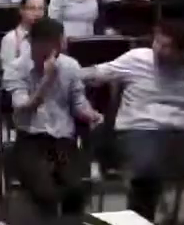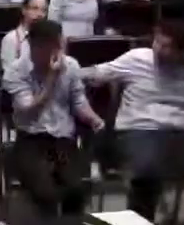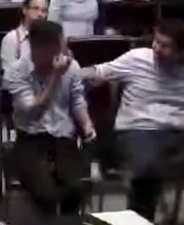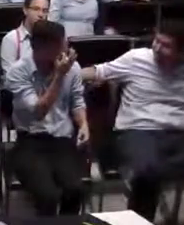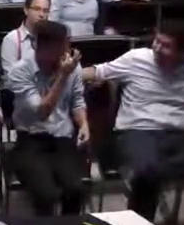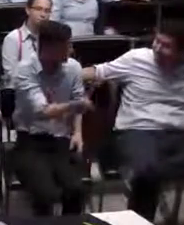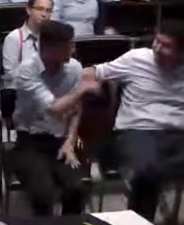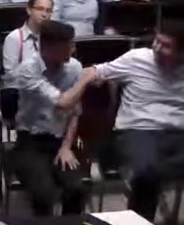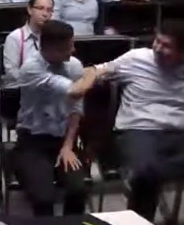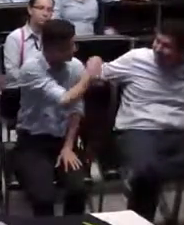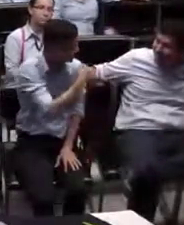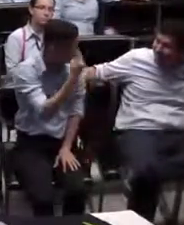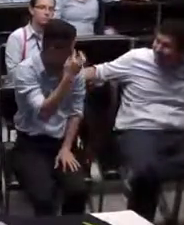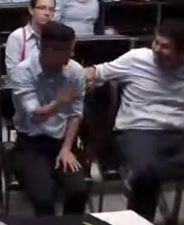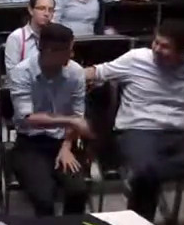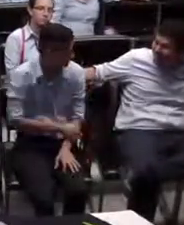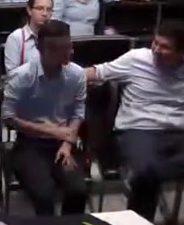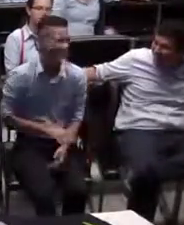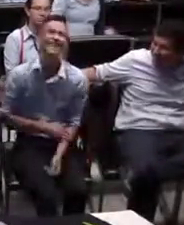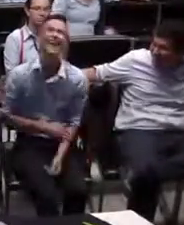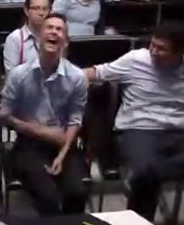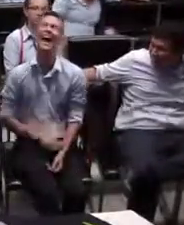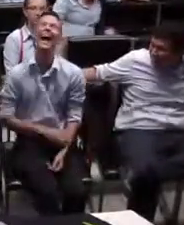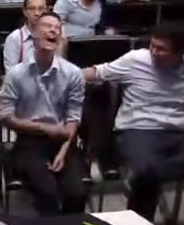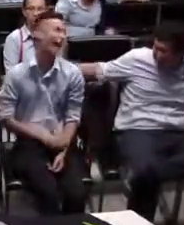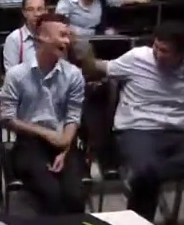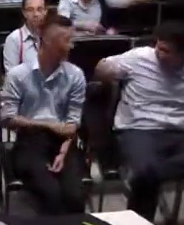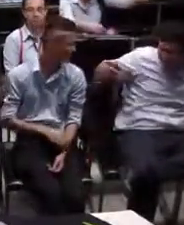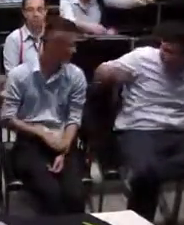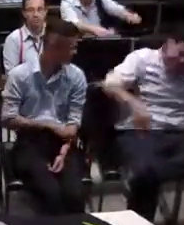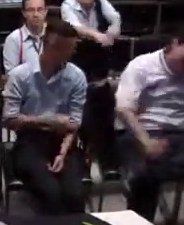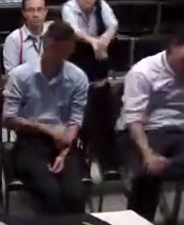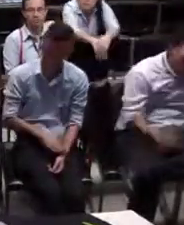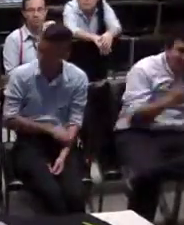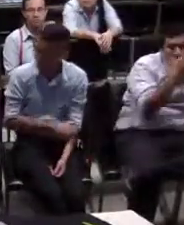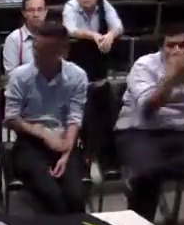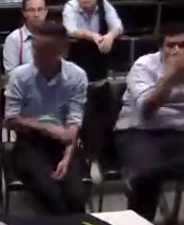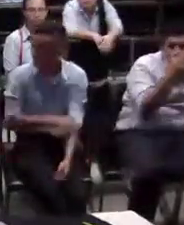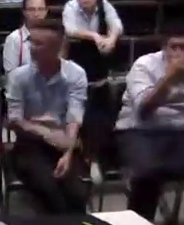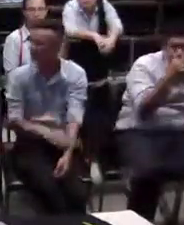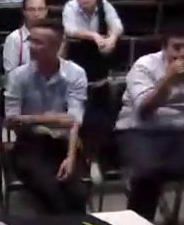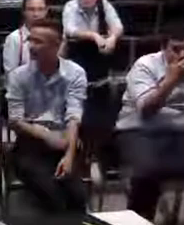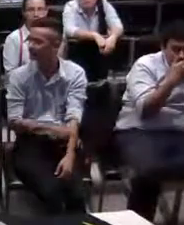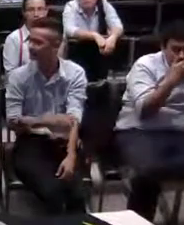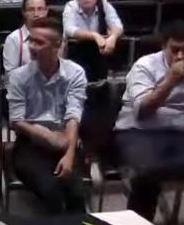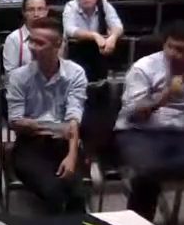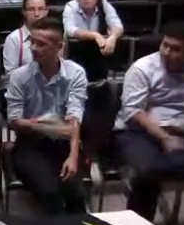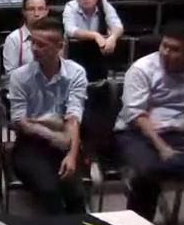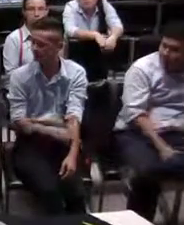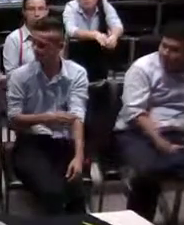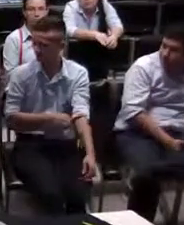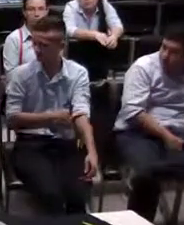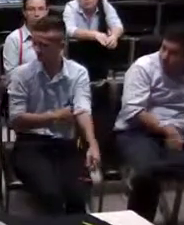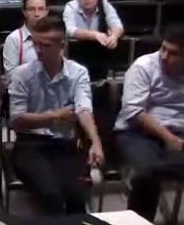Bueno, quería también hacer otra pregunta, ¿no? Yo estudié en la normal, algo de